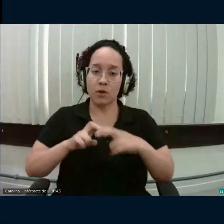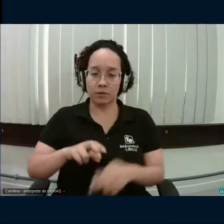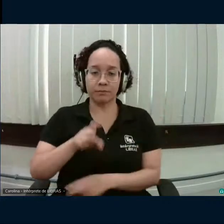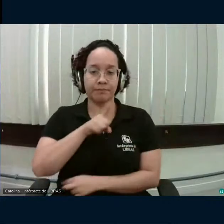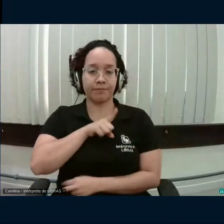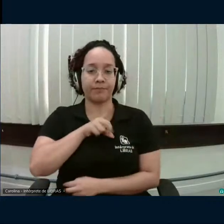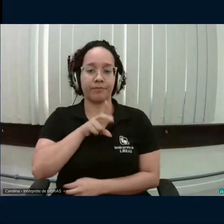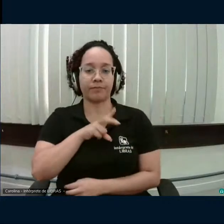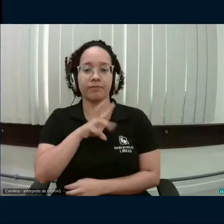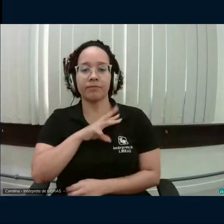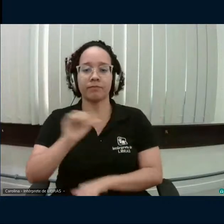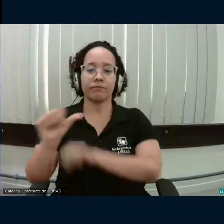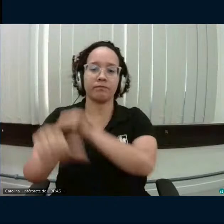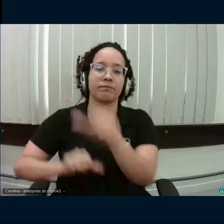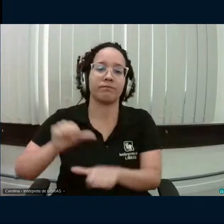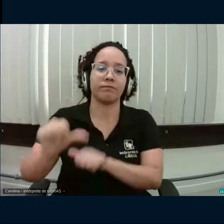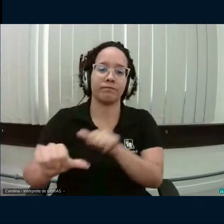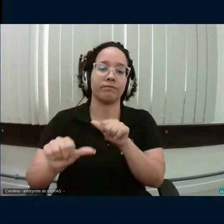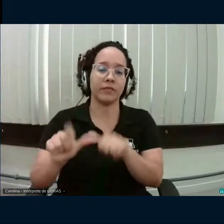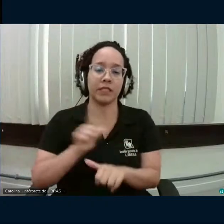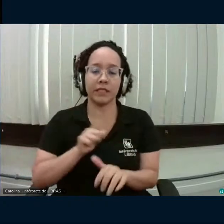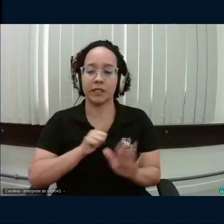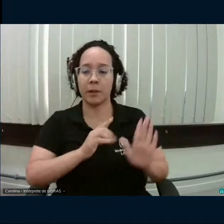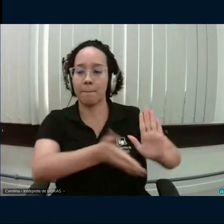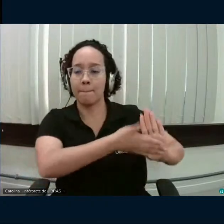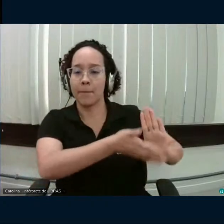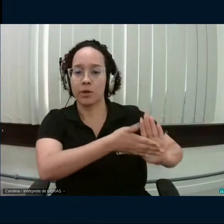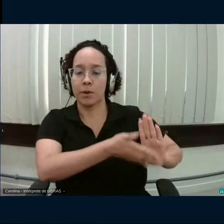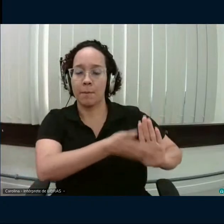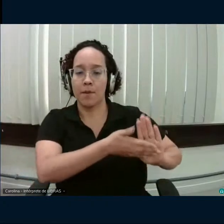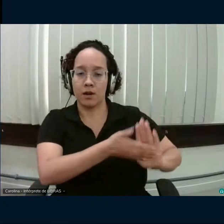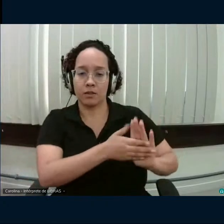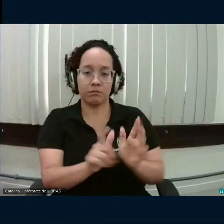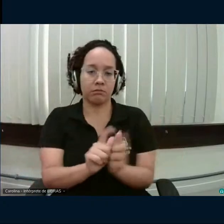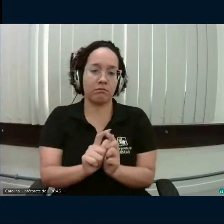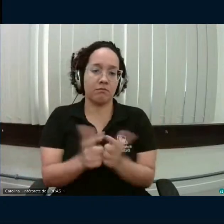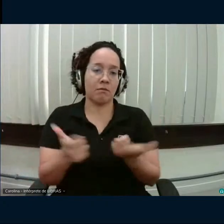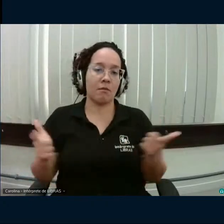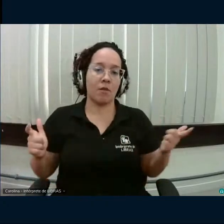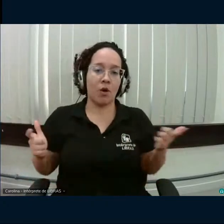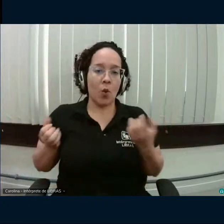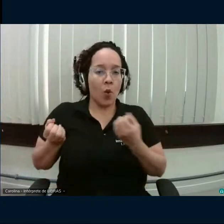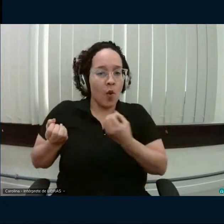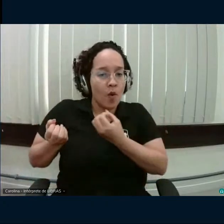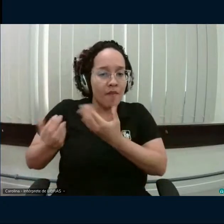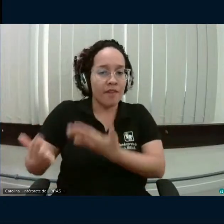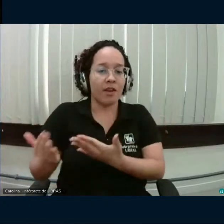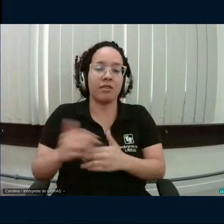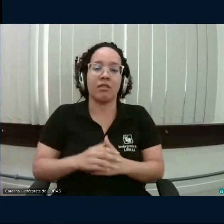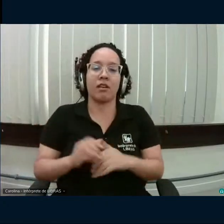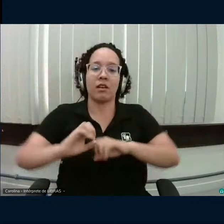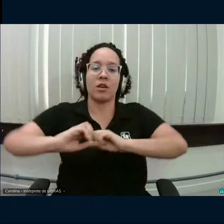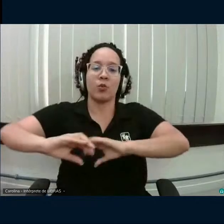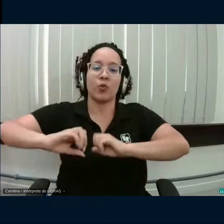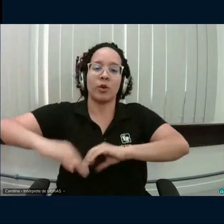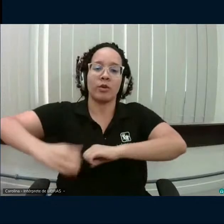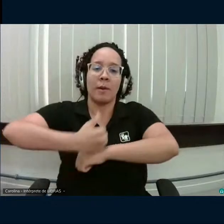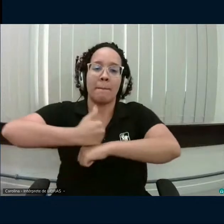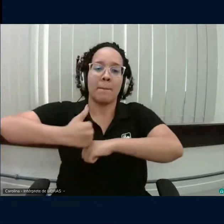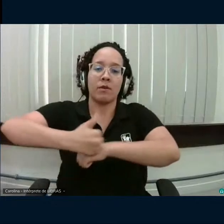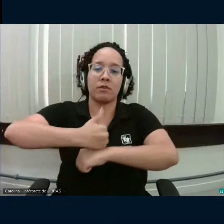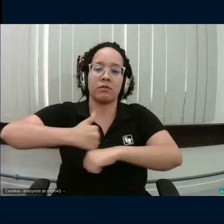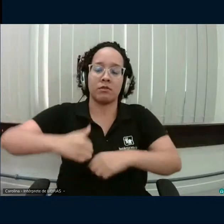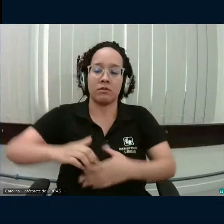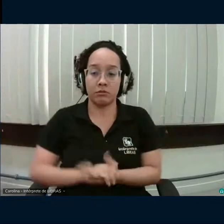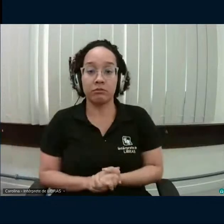um pouco com esse propósito, né, de expandir a oferta de educação profissional. Isso está na exposição de motivos